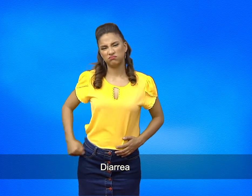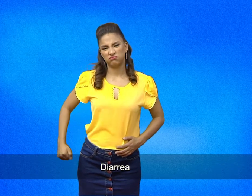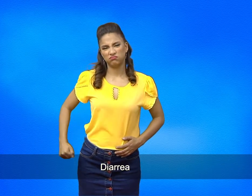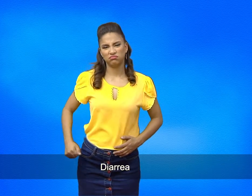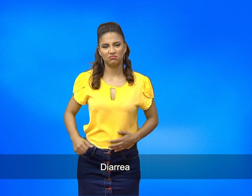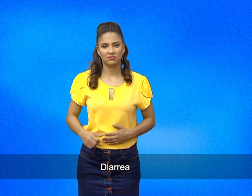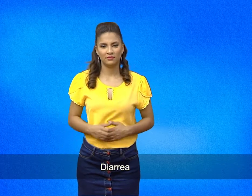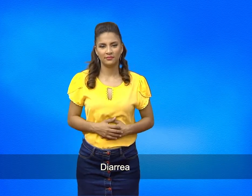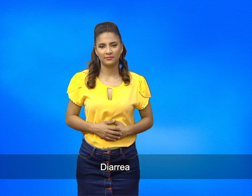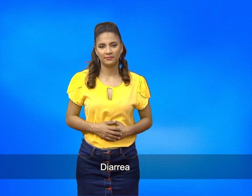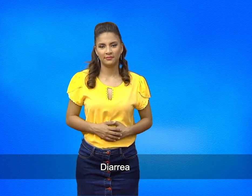diarrea